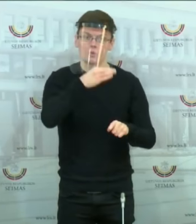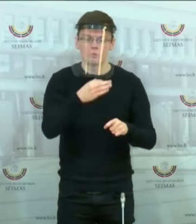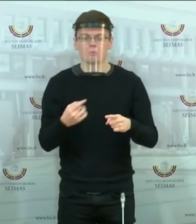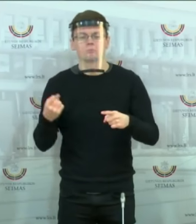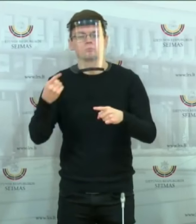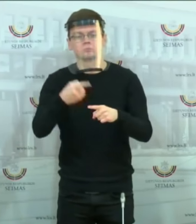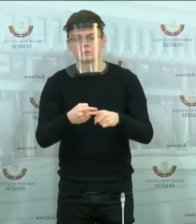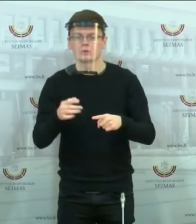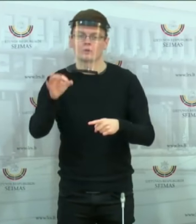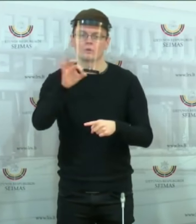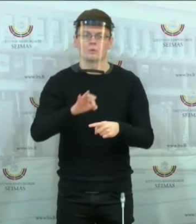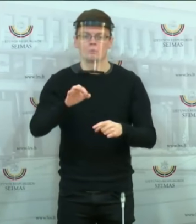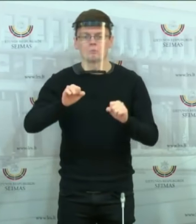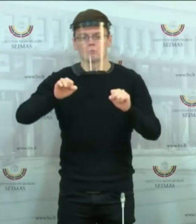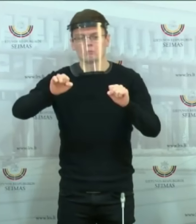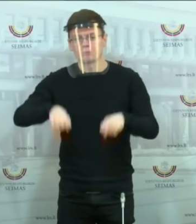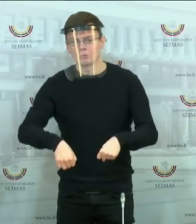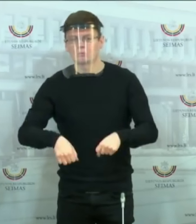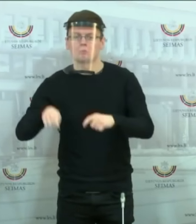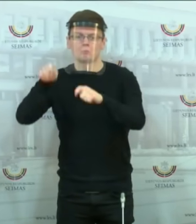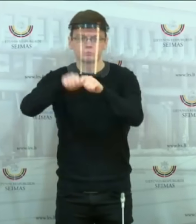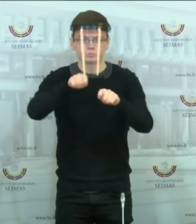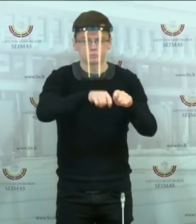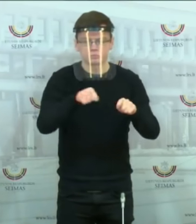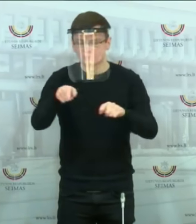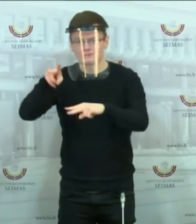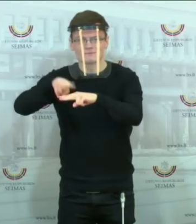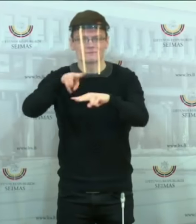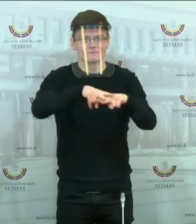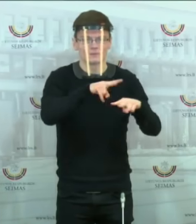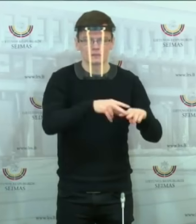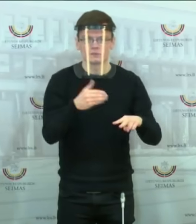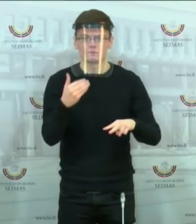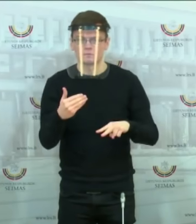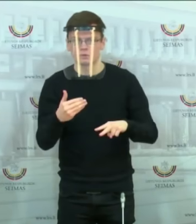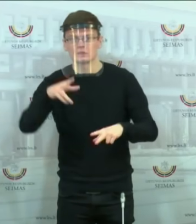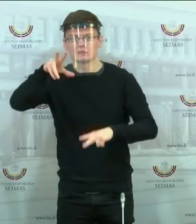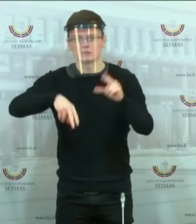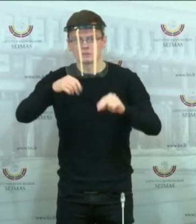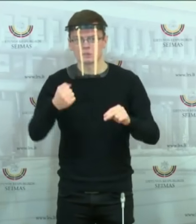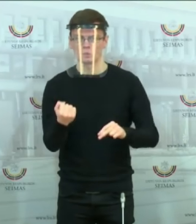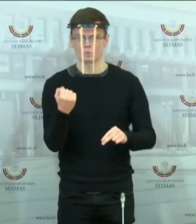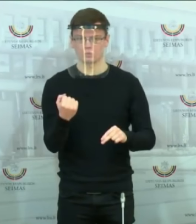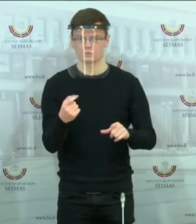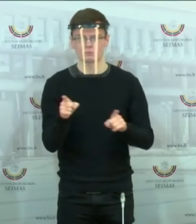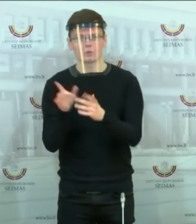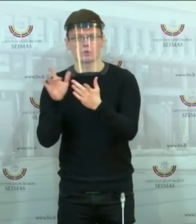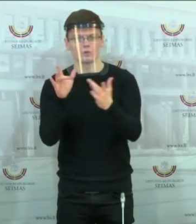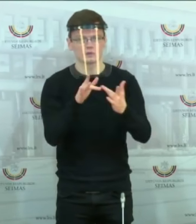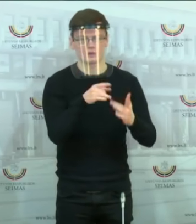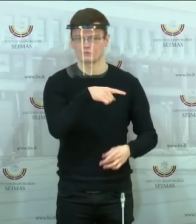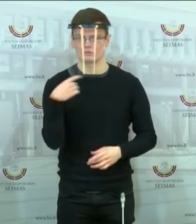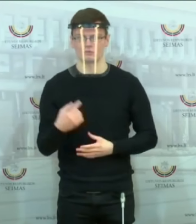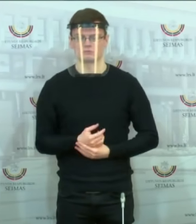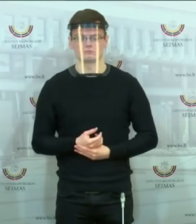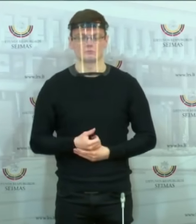kaip epidemiologiškai tirti tam tikras vietas, kur yra aukšta rizika ir aukštas didelis kontaktas.